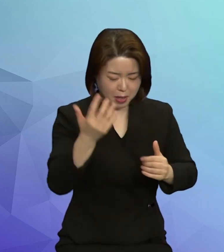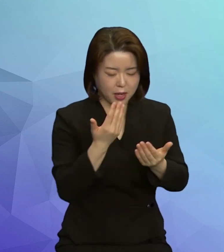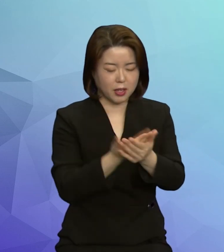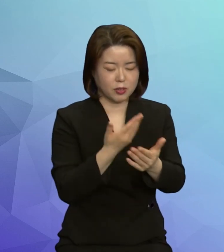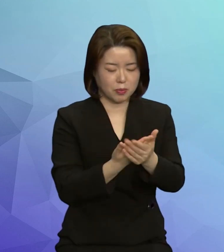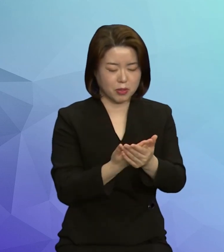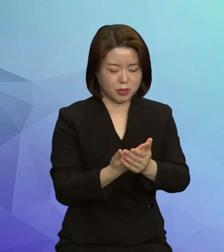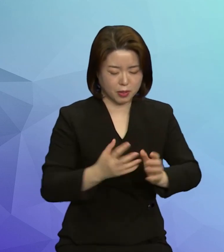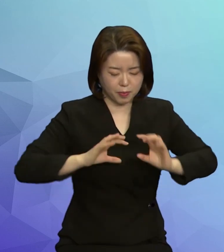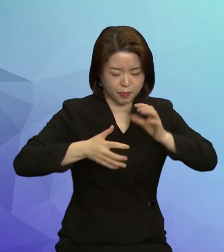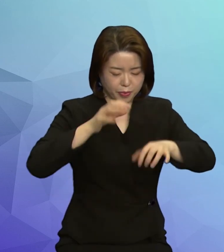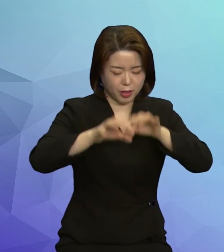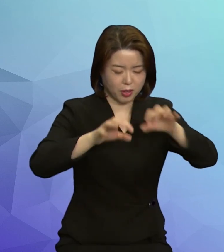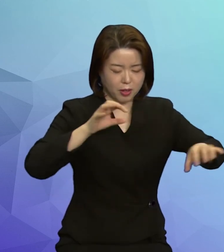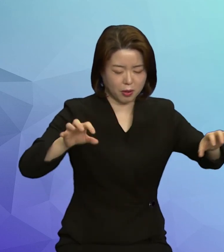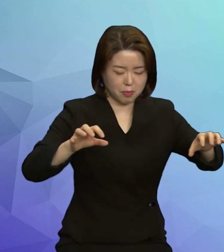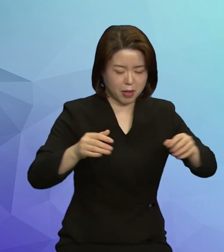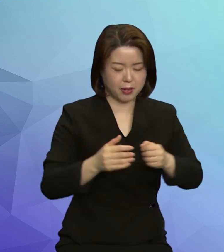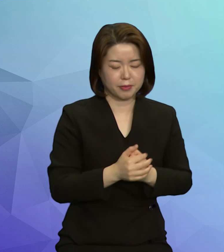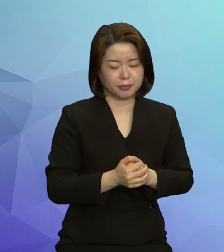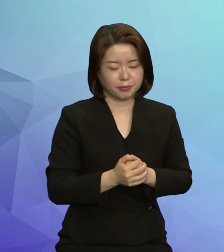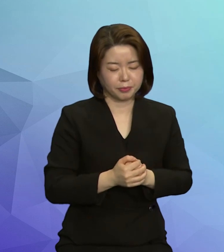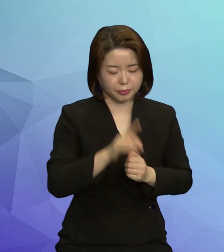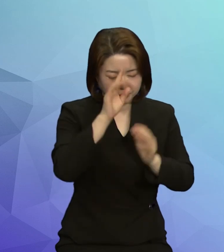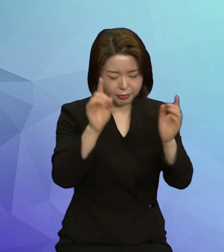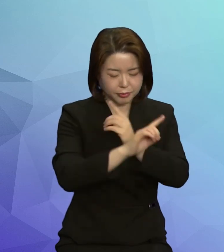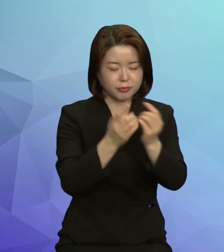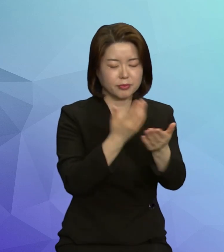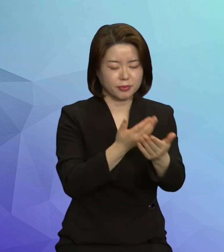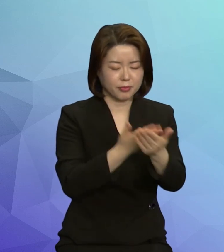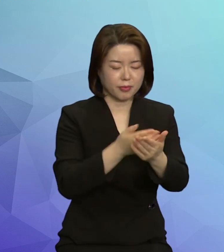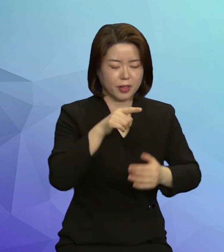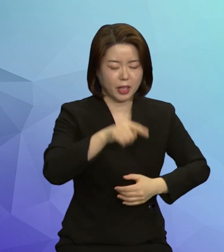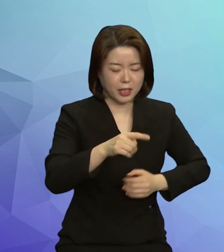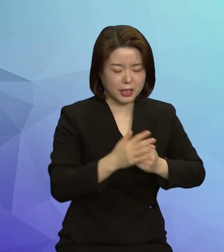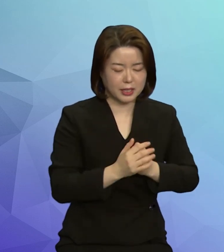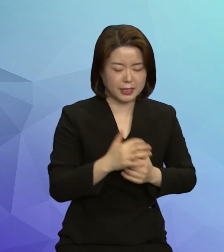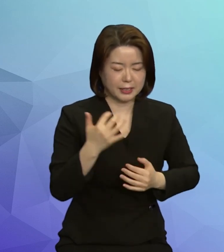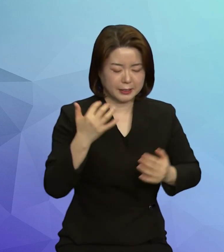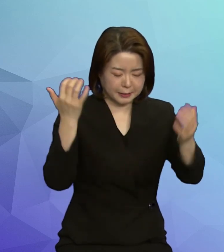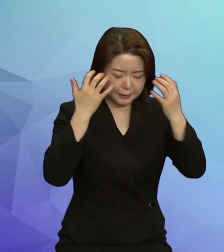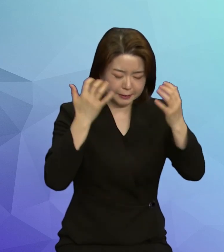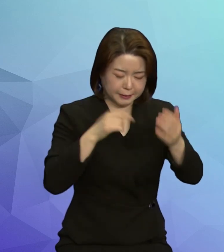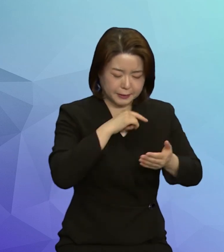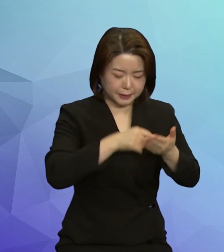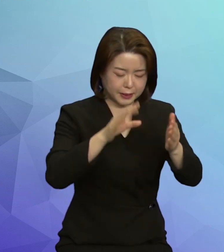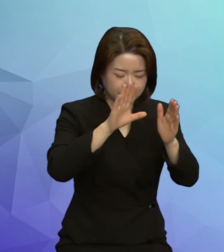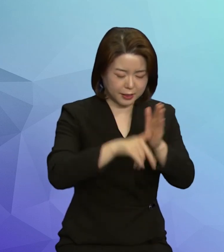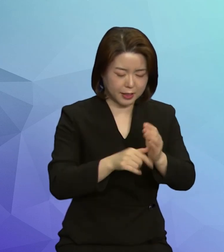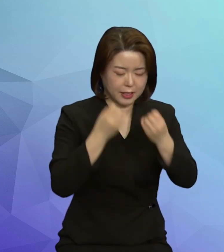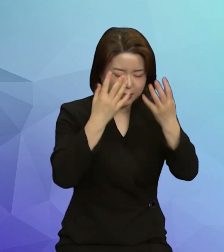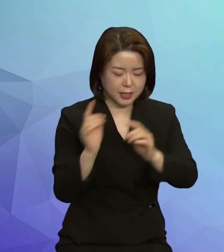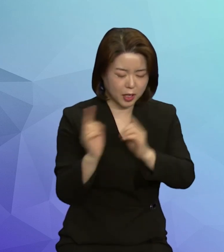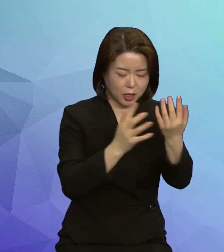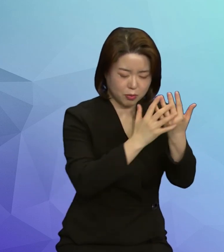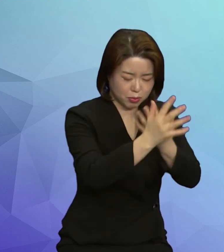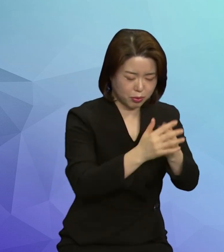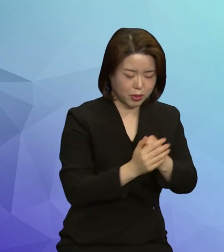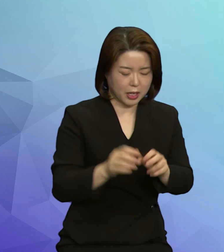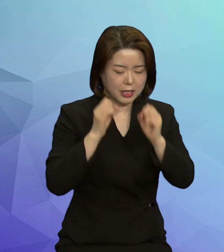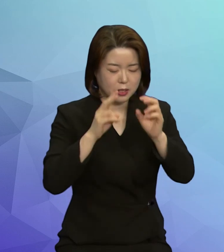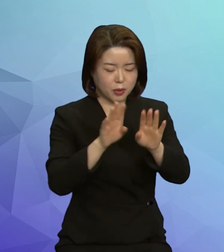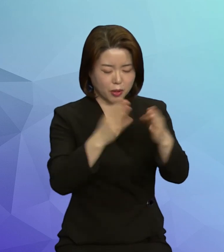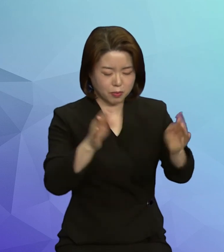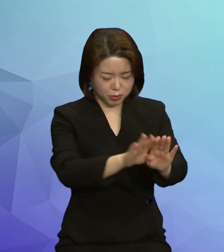해주소서. 열방을 치료해 주소서. 하나님, 이 재난의 때에 새 부흥이 일어나고